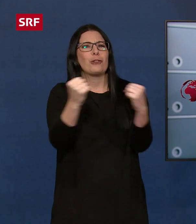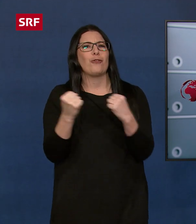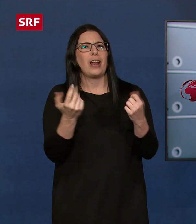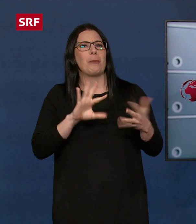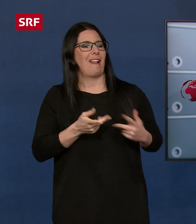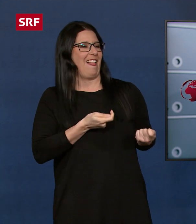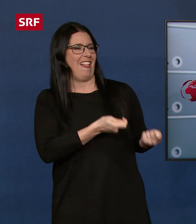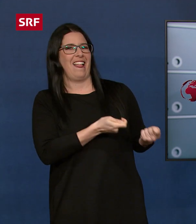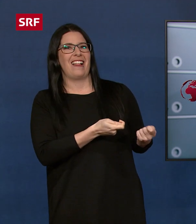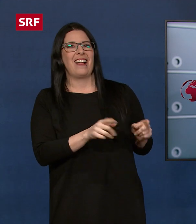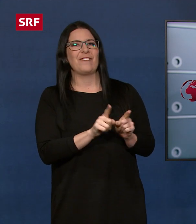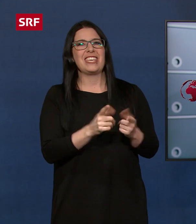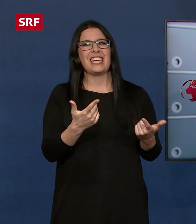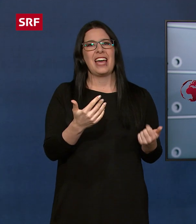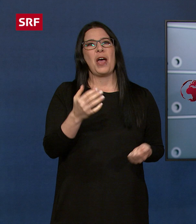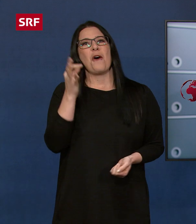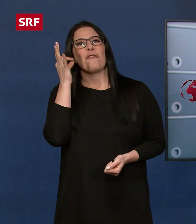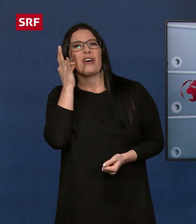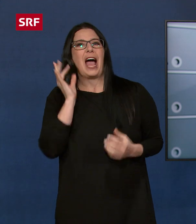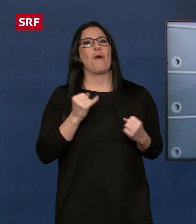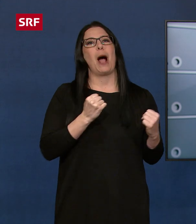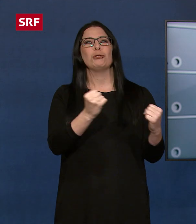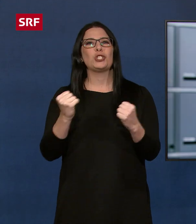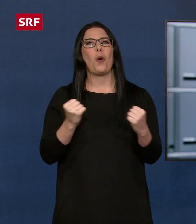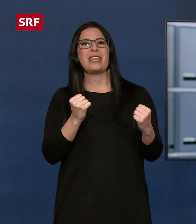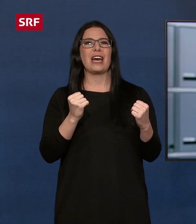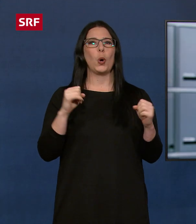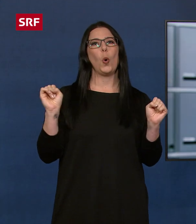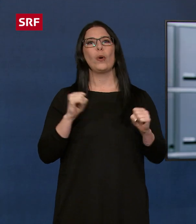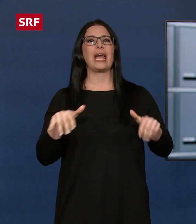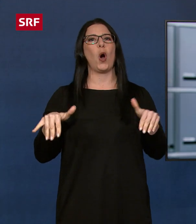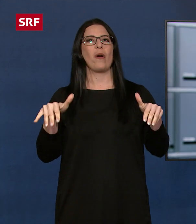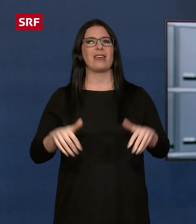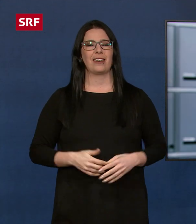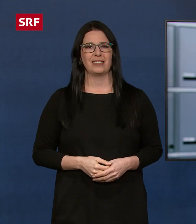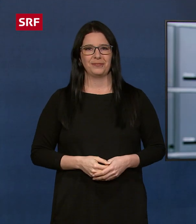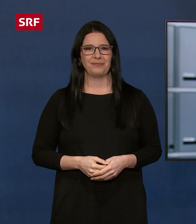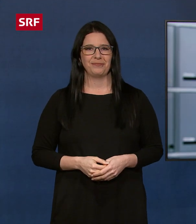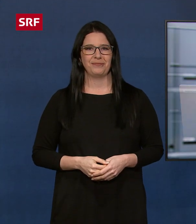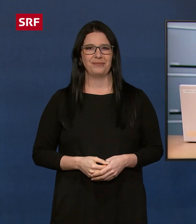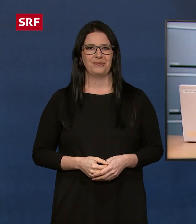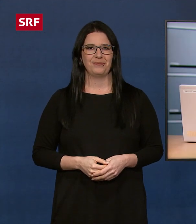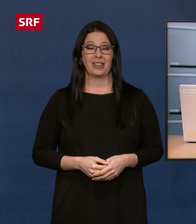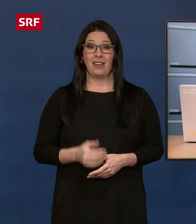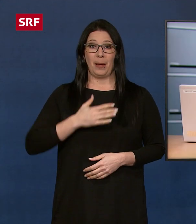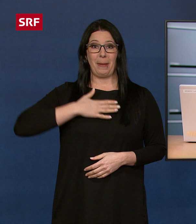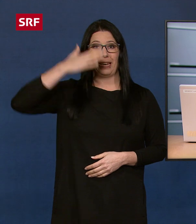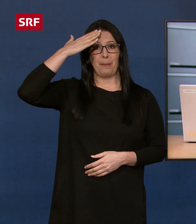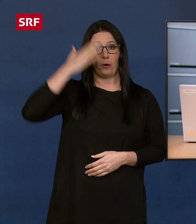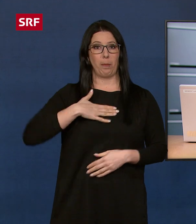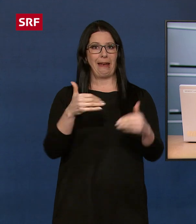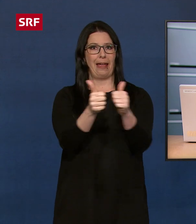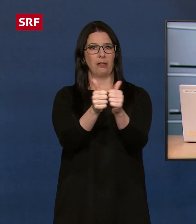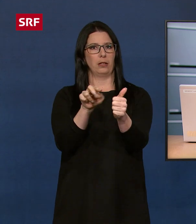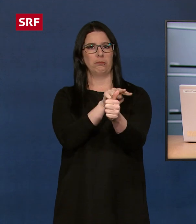einfach so ein wenig zum Spass Sprüche. Frauen am Streuen, ungeheuer, irgendetwas. Ich finde, meine beiden